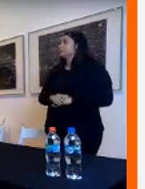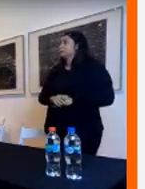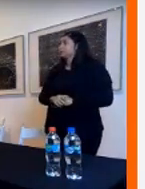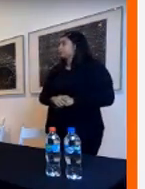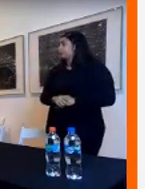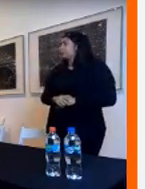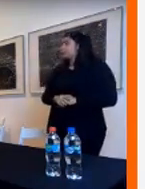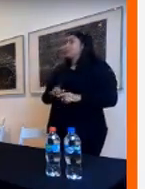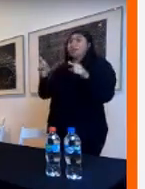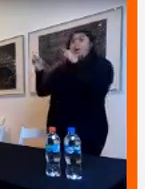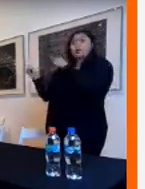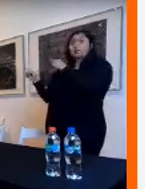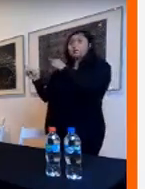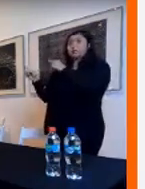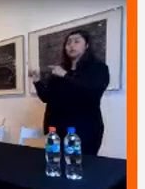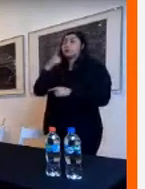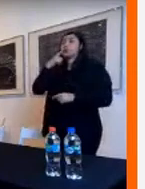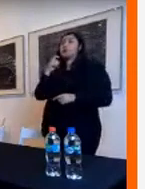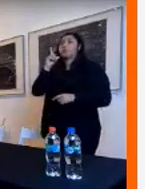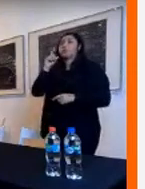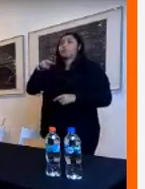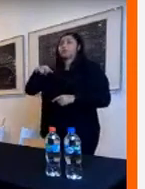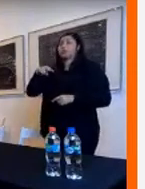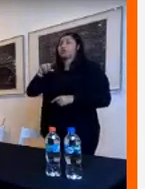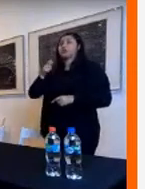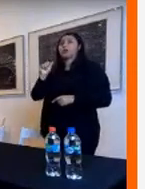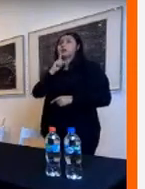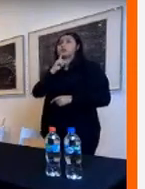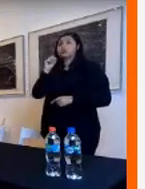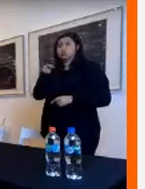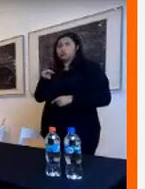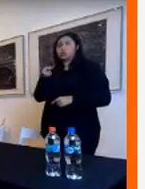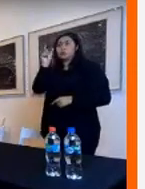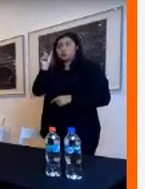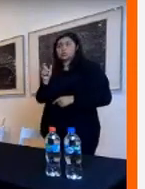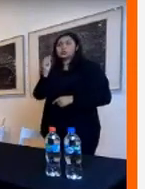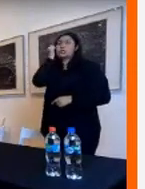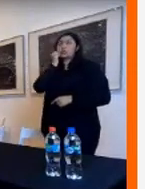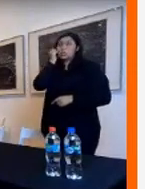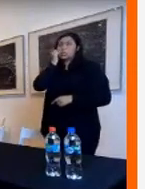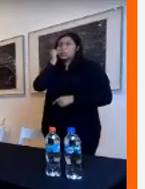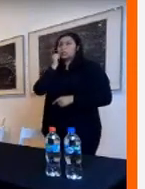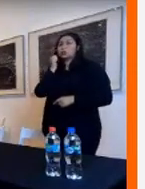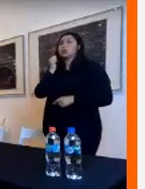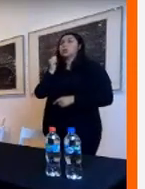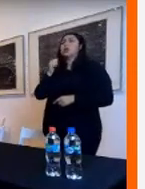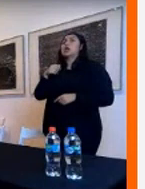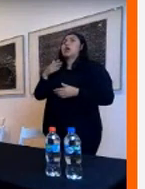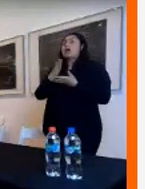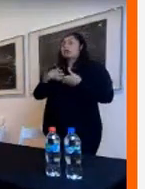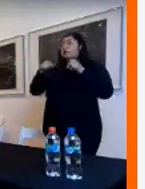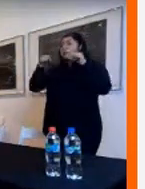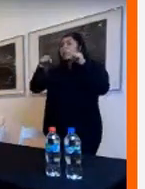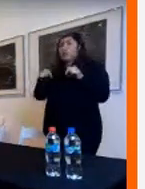anterior, aquí está Don Bertón. Es una persona a la que le tenemos muchísimo cariño porque hasta el día de hoy nos visita mes a mes.